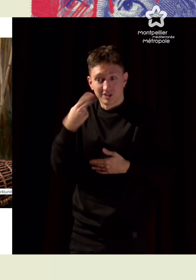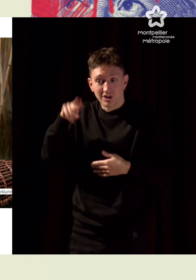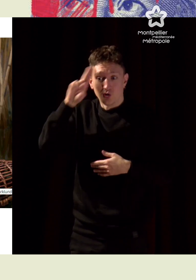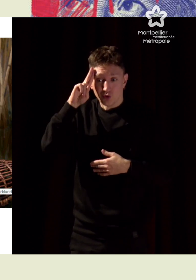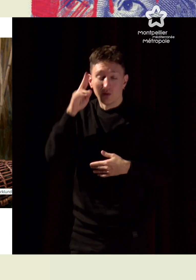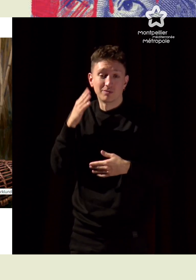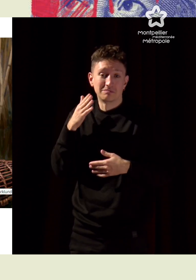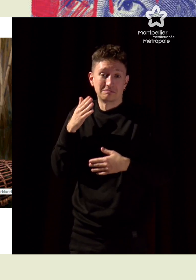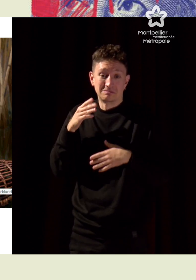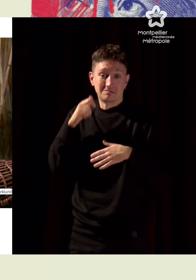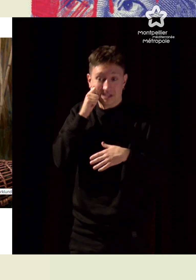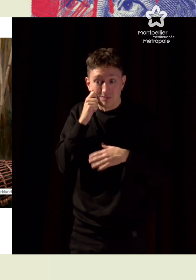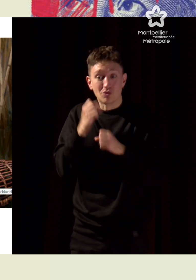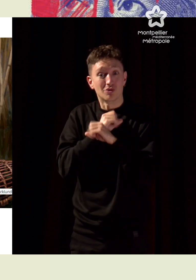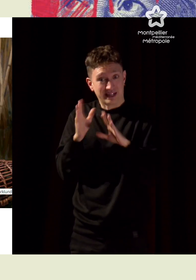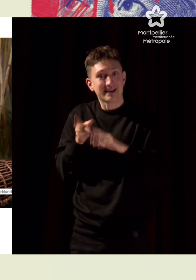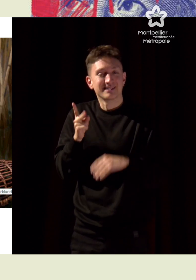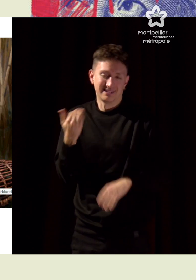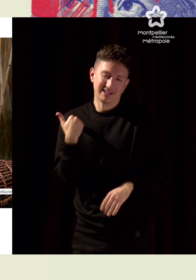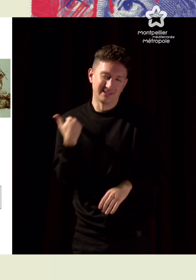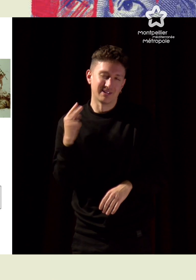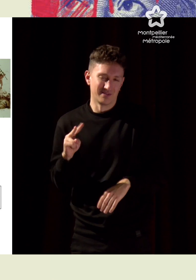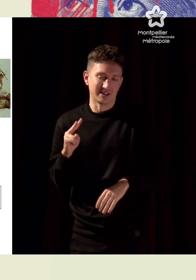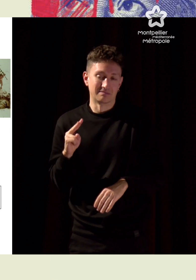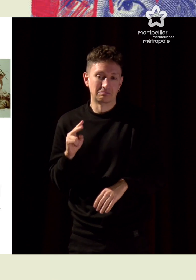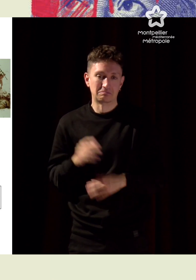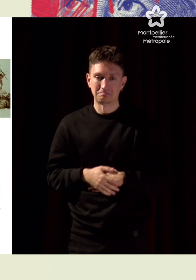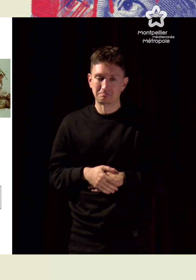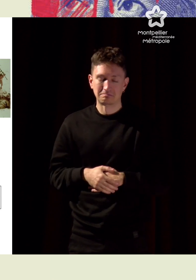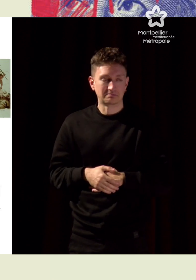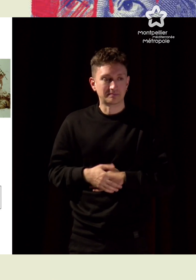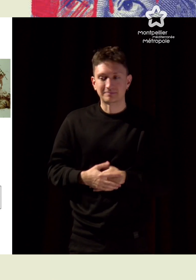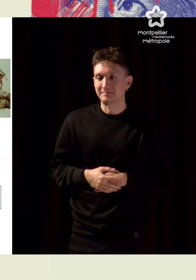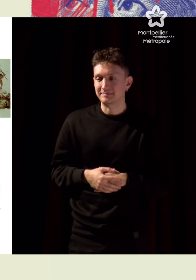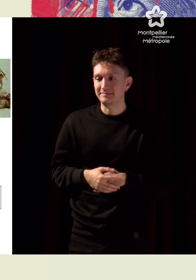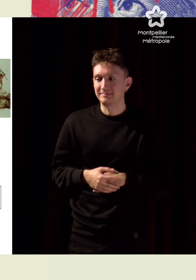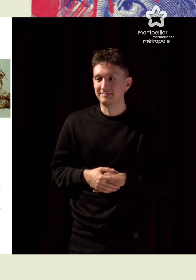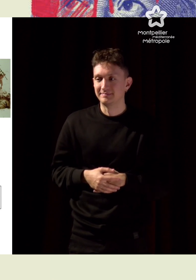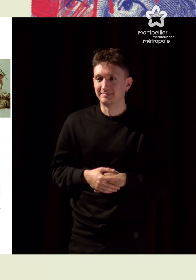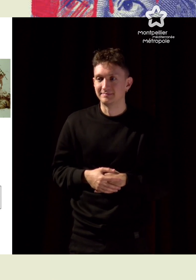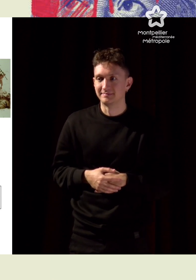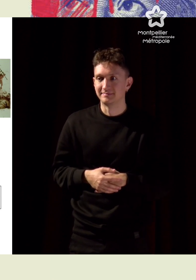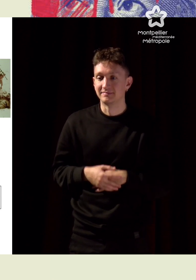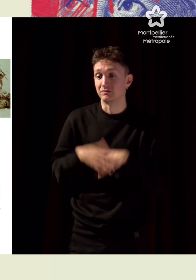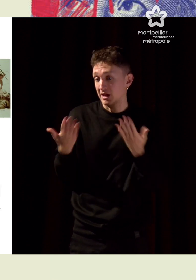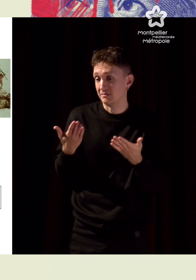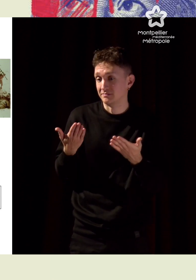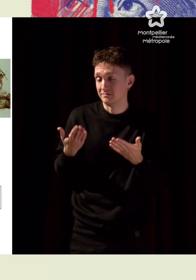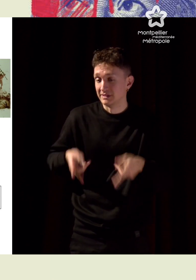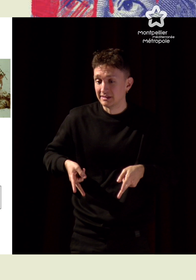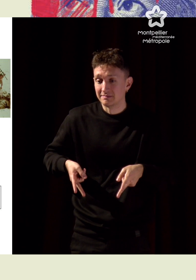plus récent que ce qu'on croyait. Et donc, le néolithique, c'est